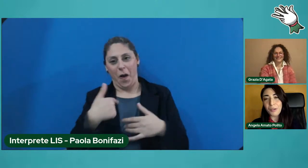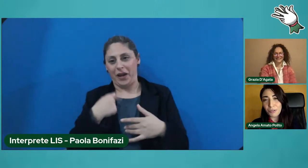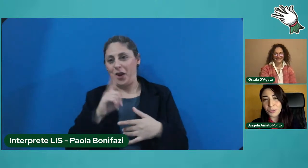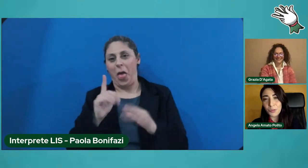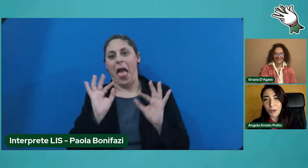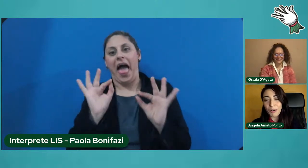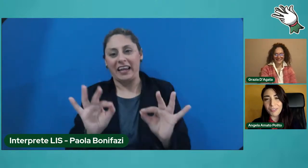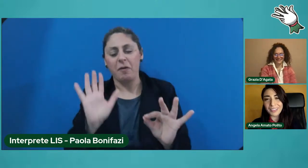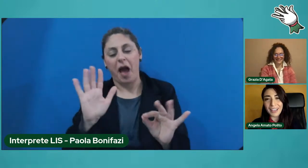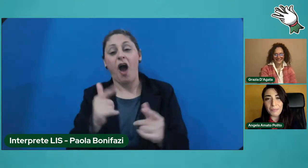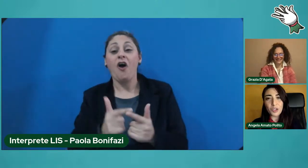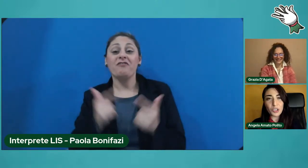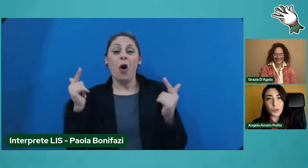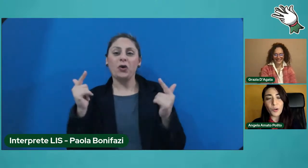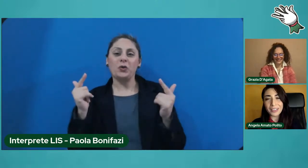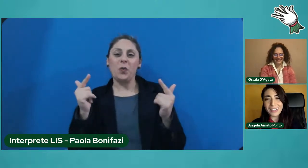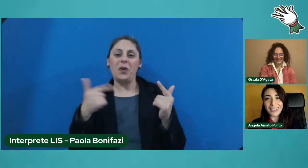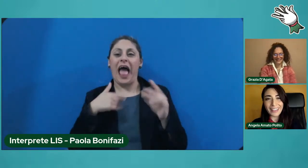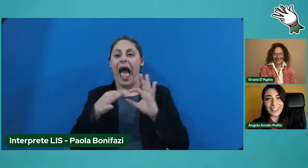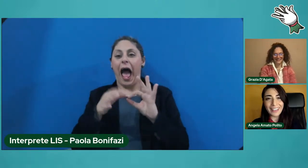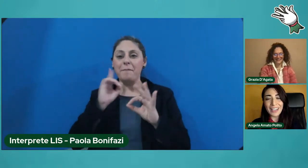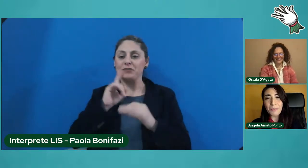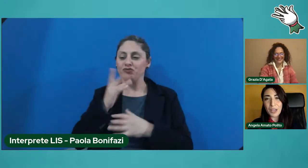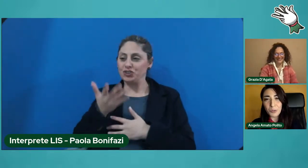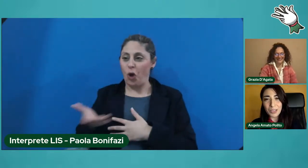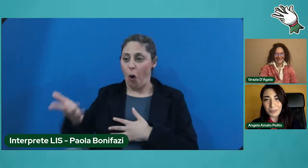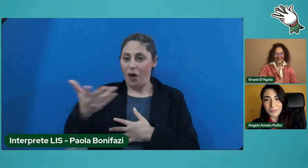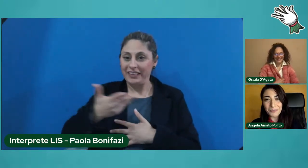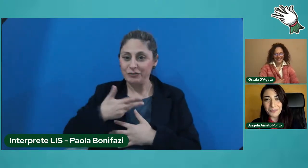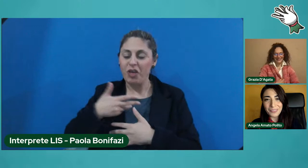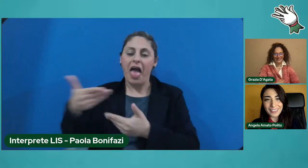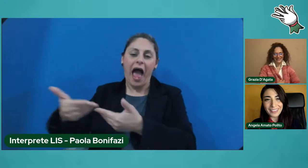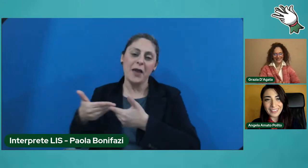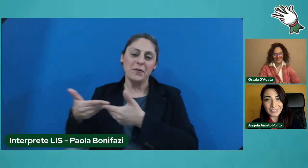per fortuna ho amici sordi che mi aiutano.